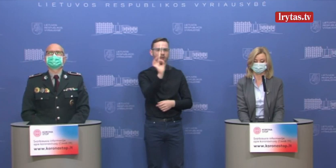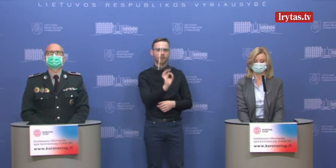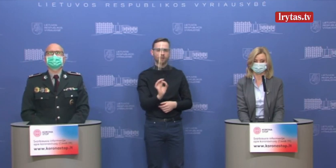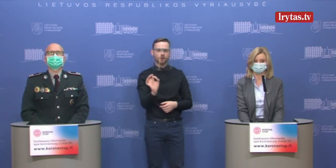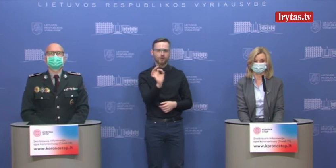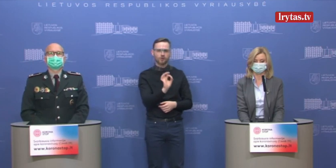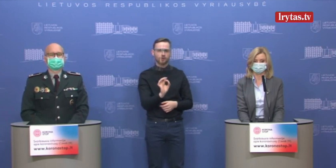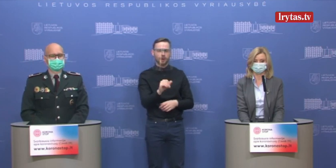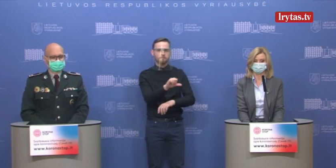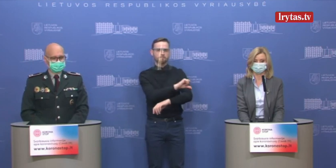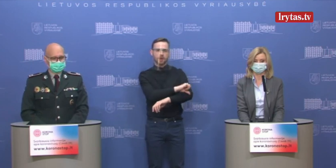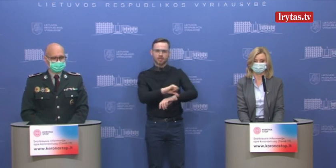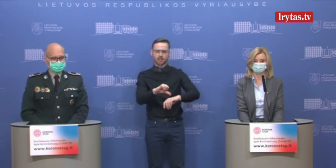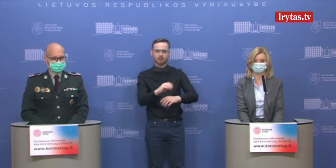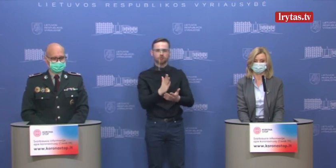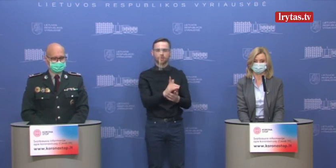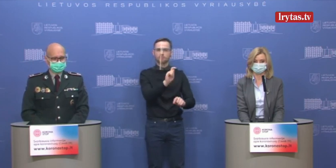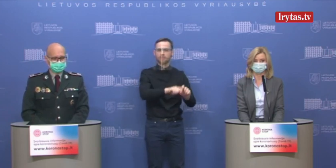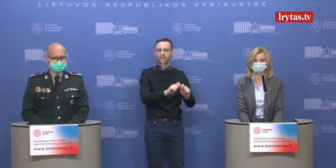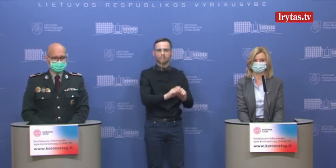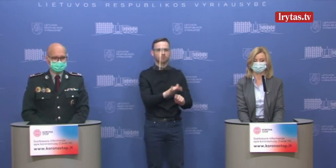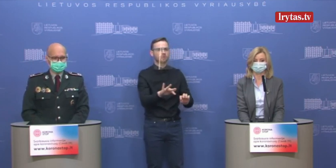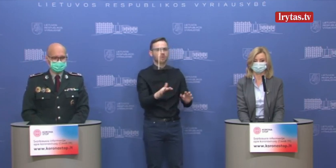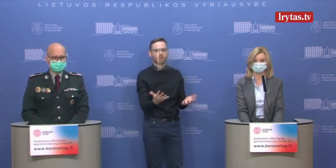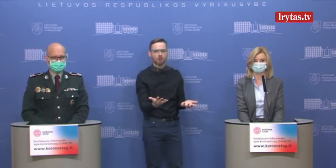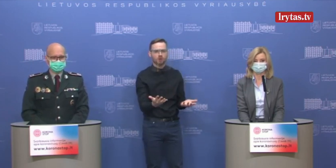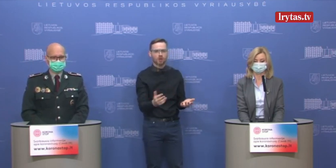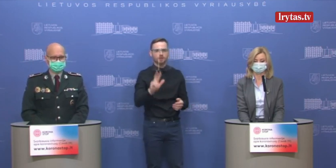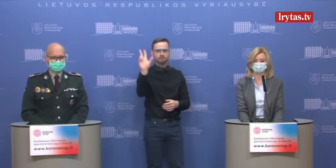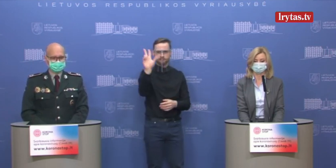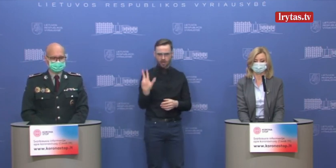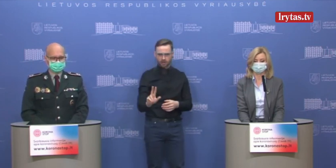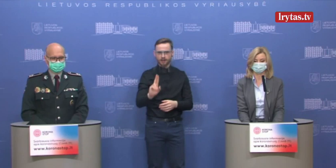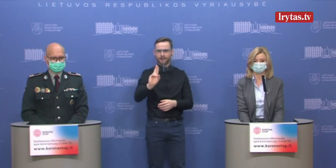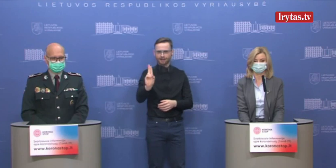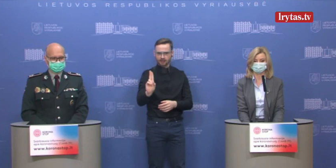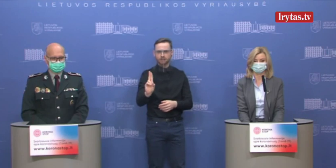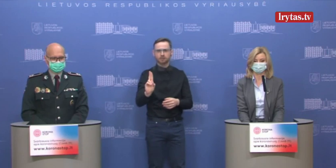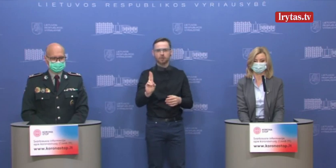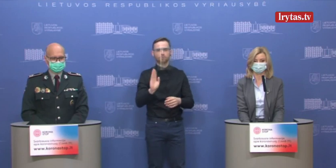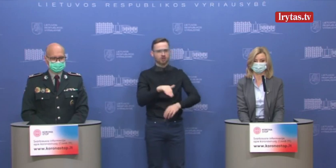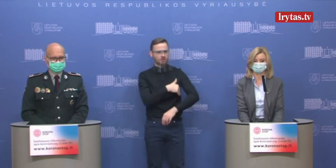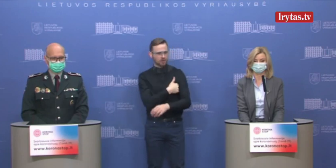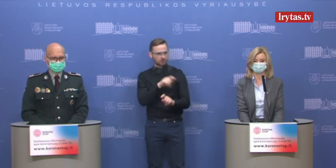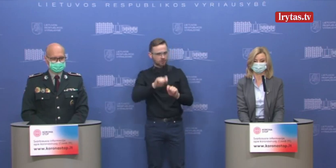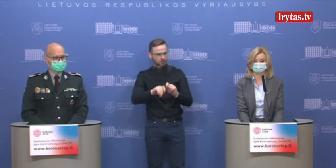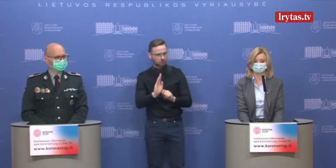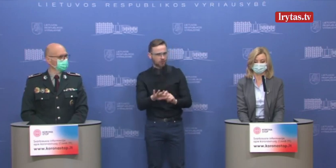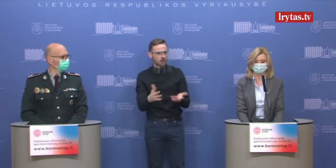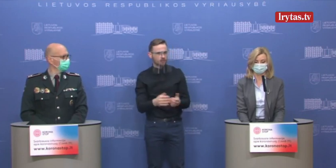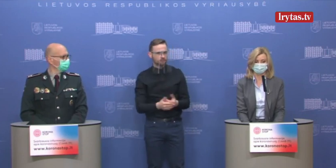dėl pasieniuose. Kokios patikros bus vykdomos keliaujantiems tarp Baltijos šalių, ar bus matuojama tai temperatūra ir